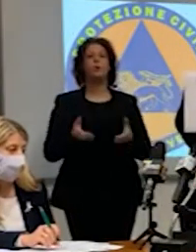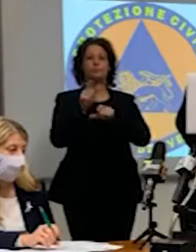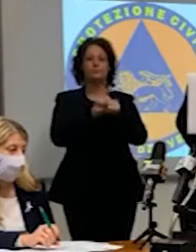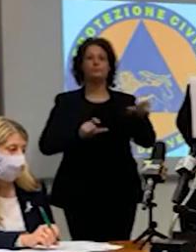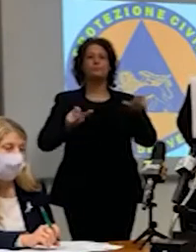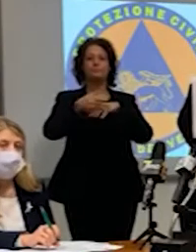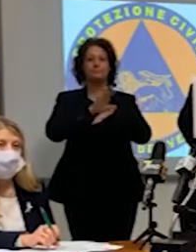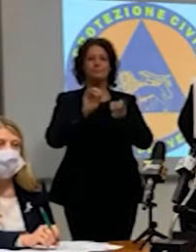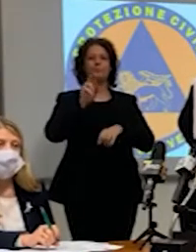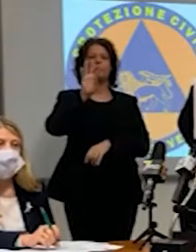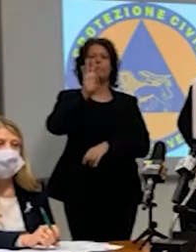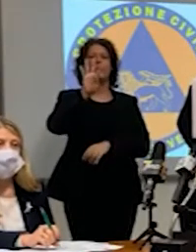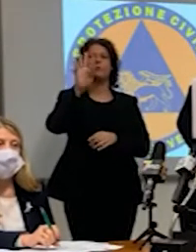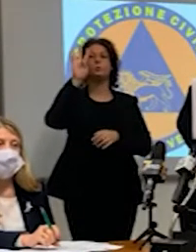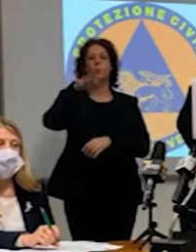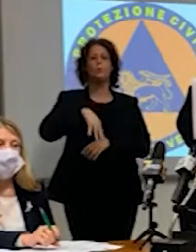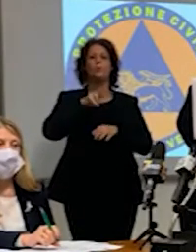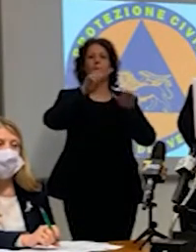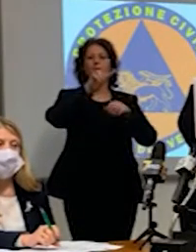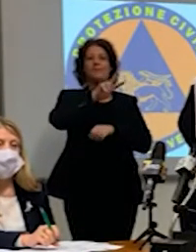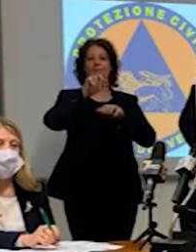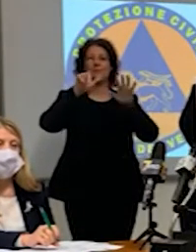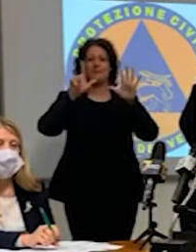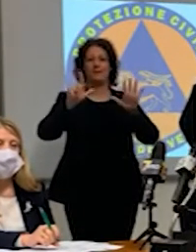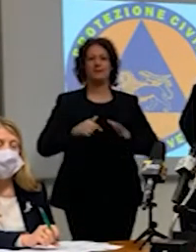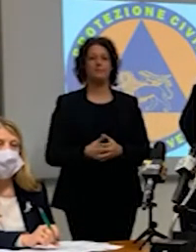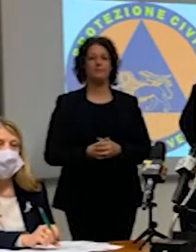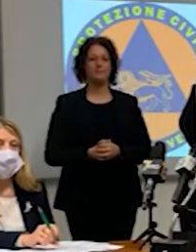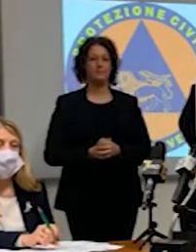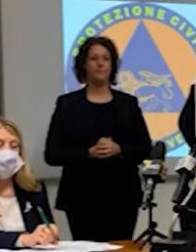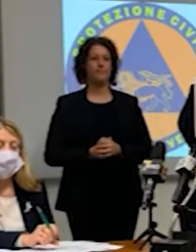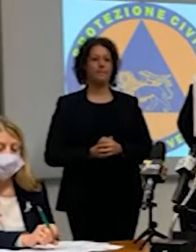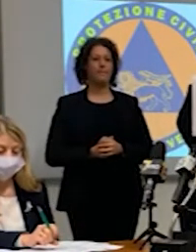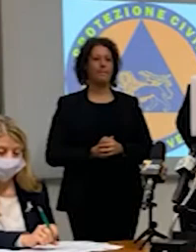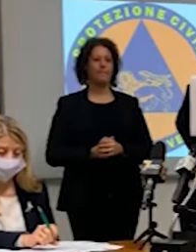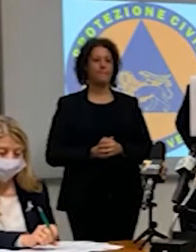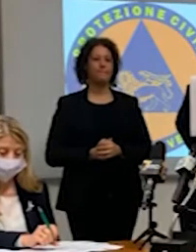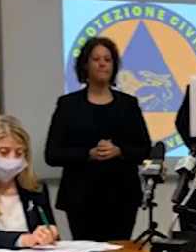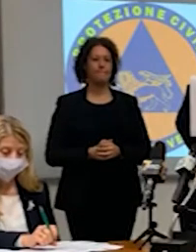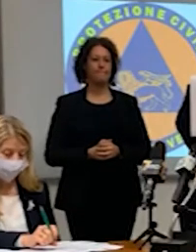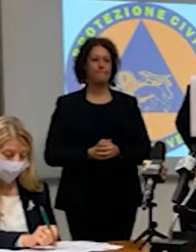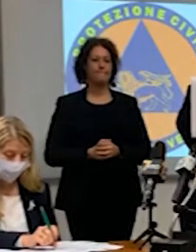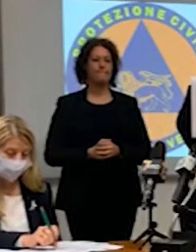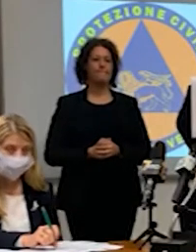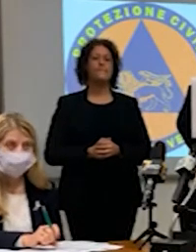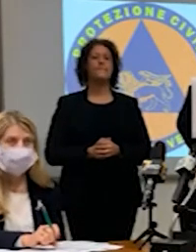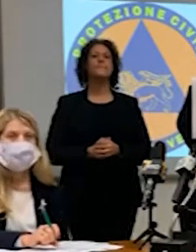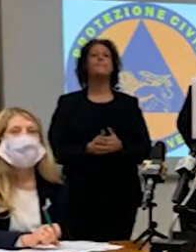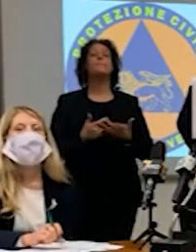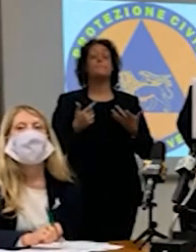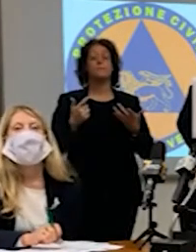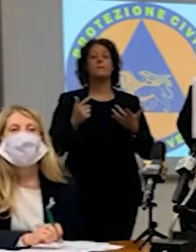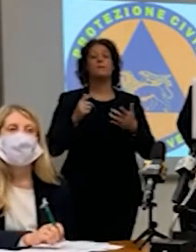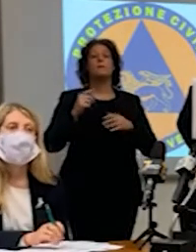4027 sono attualmente 263 ai pazienti ricoverati negli ospedali veneti dei quali 189 positivi